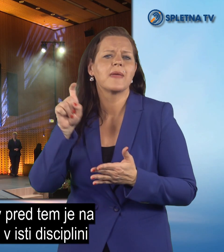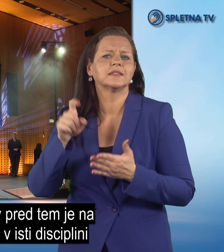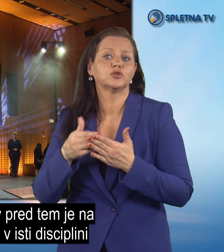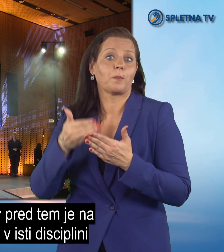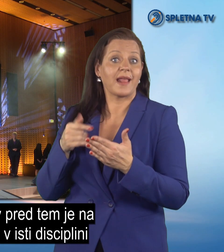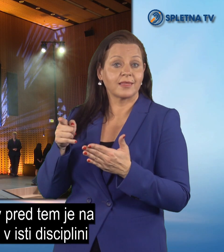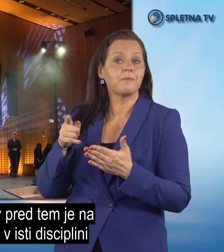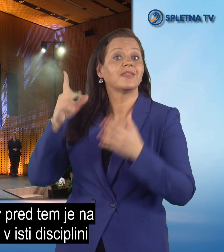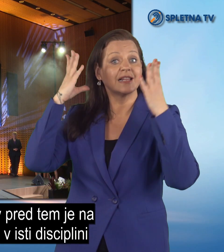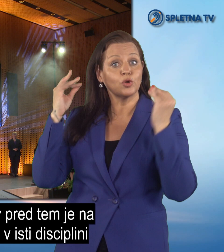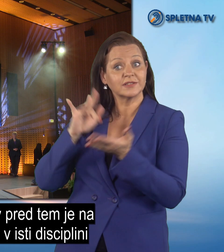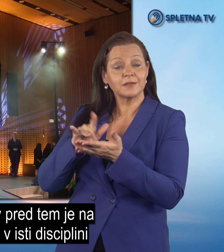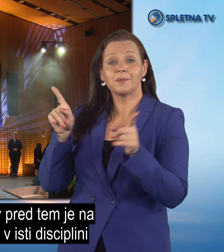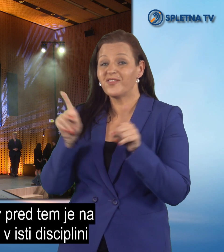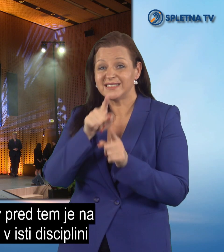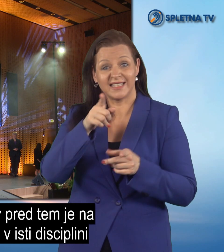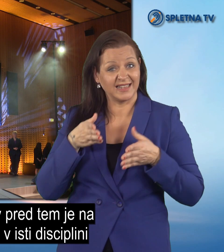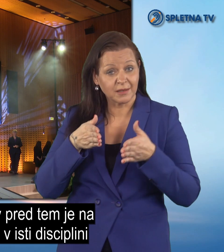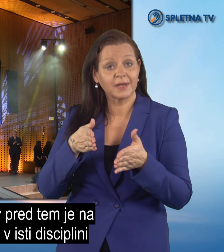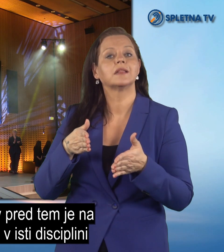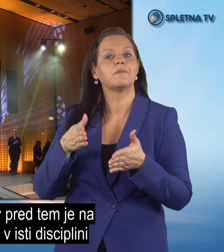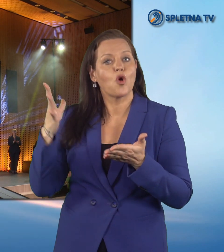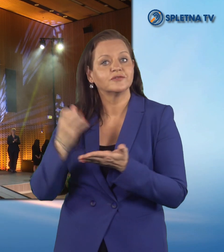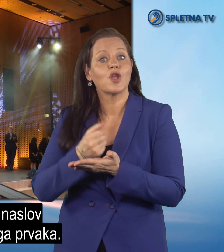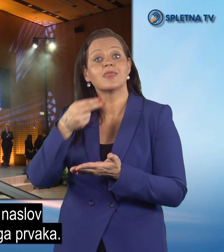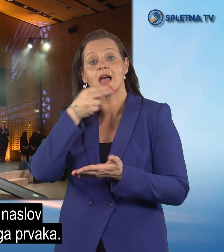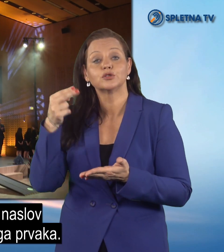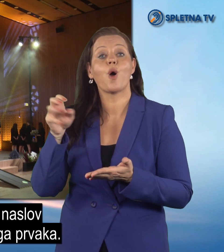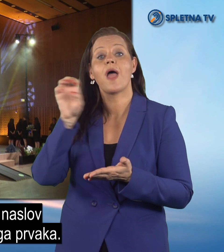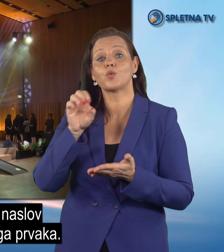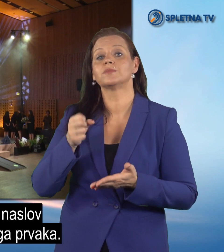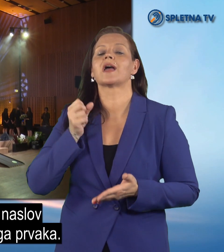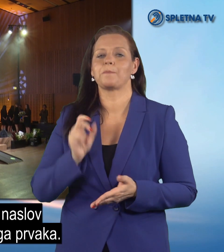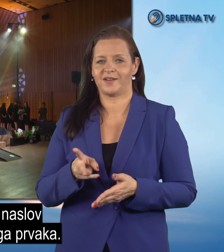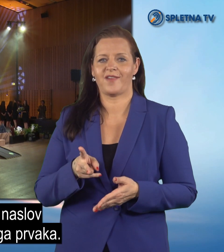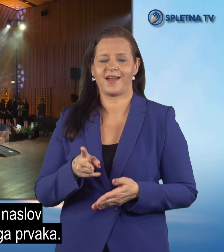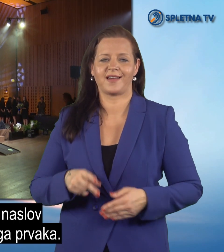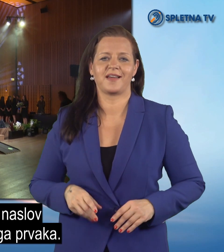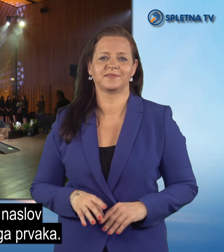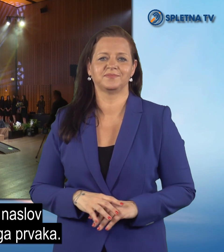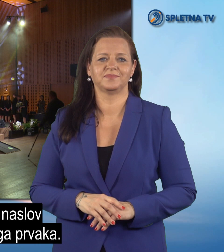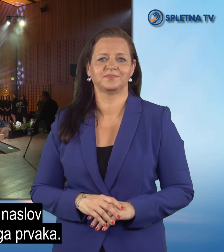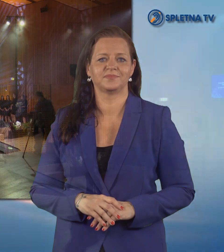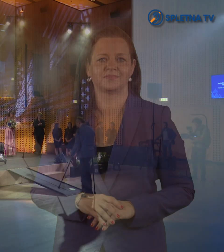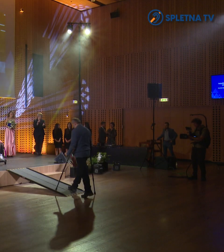Nekaj mesecev predtem je na Nizozemskem v isti disciplini osvojil naslov evropskega prvaka.